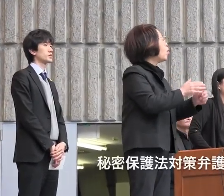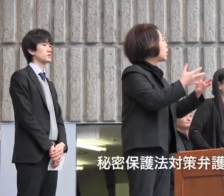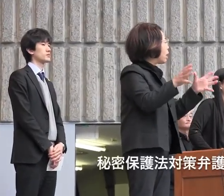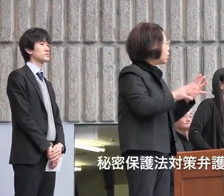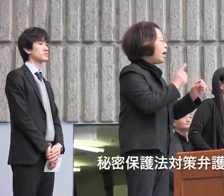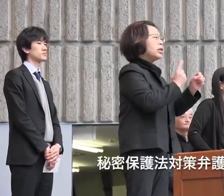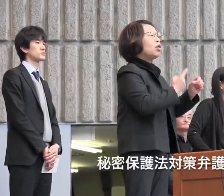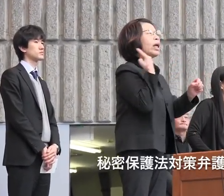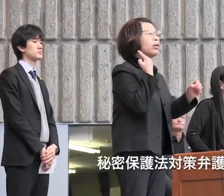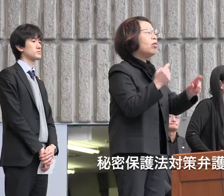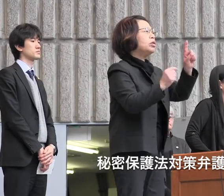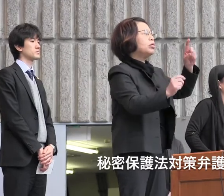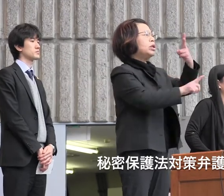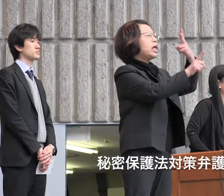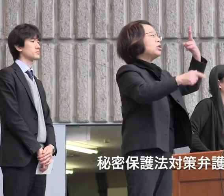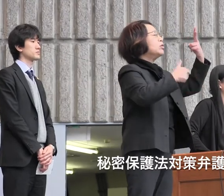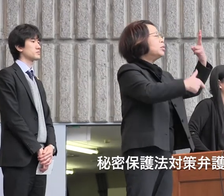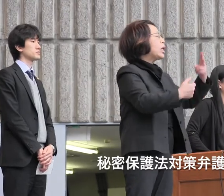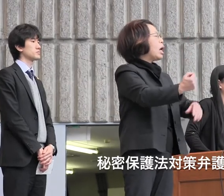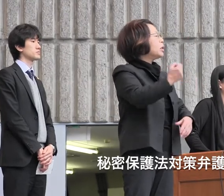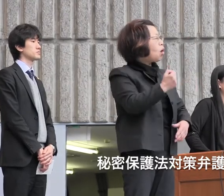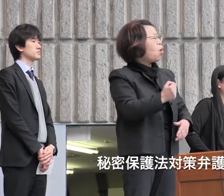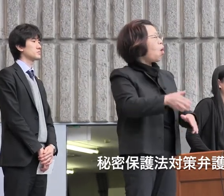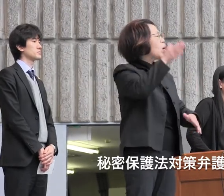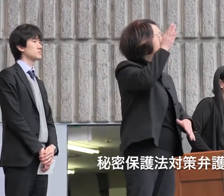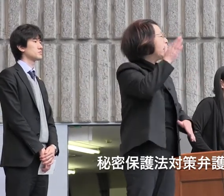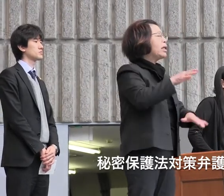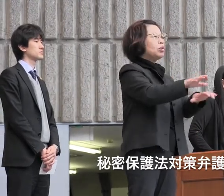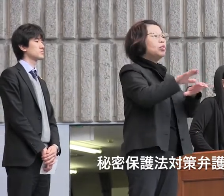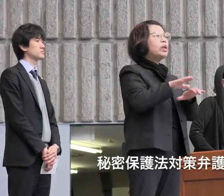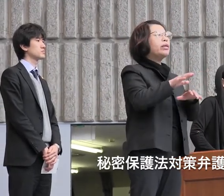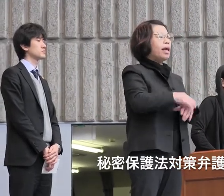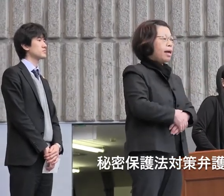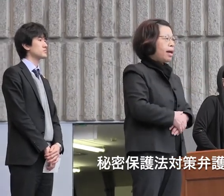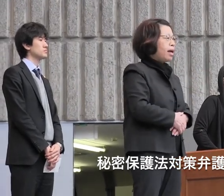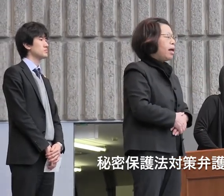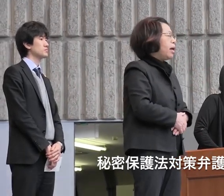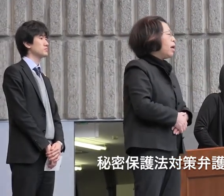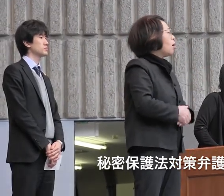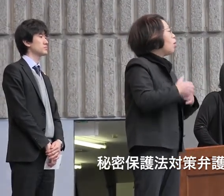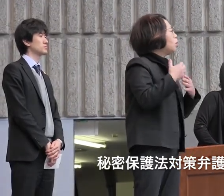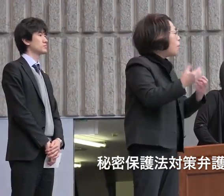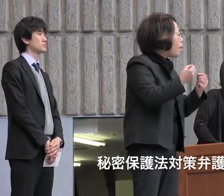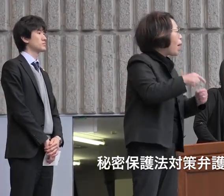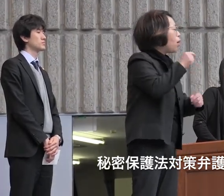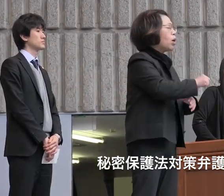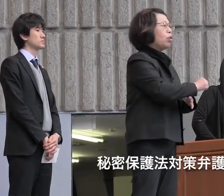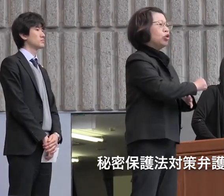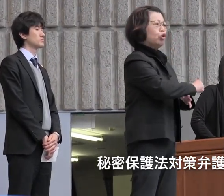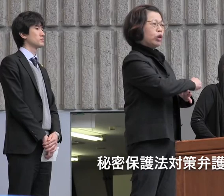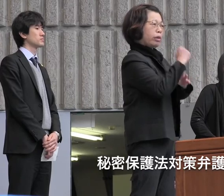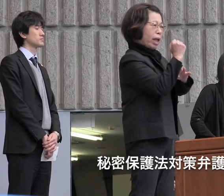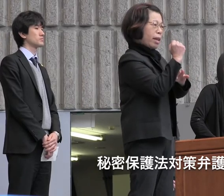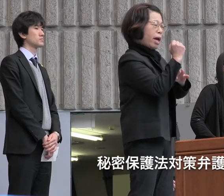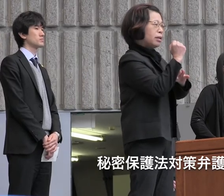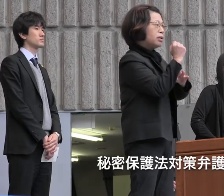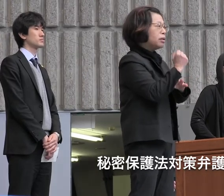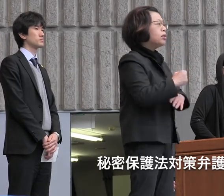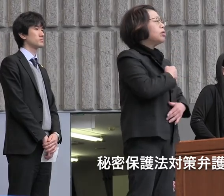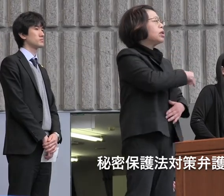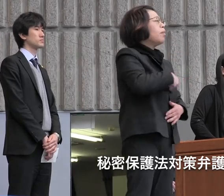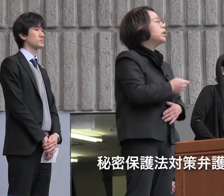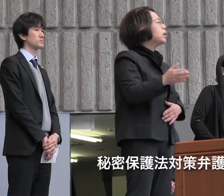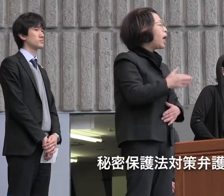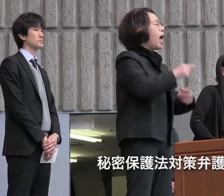去年の12月6日の強行採決を受けて、このままこれを許してはならないという思い